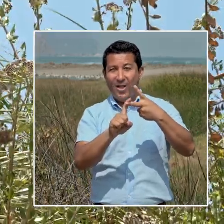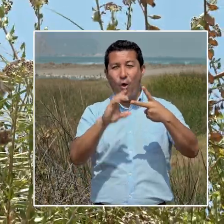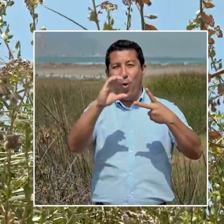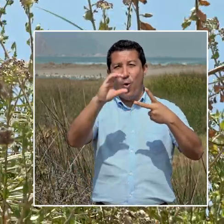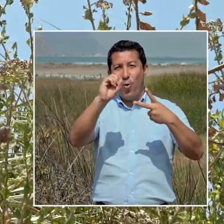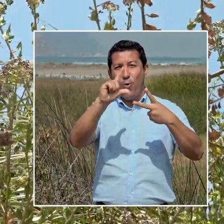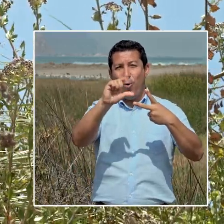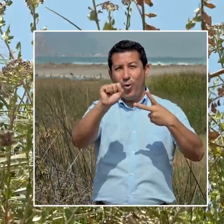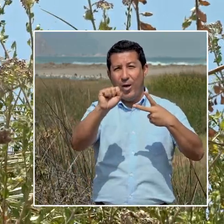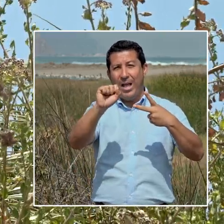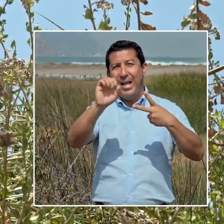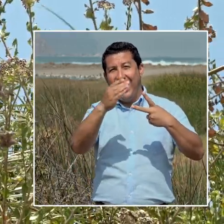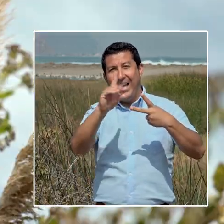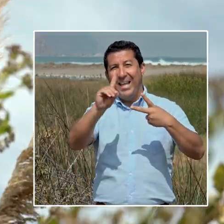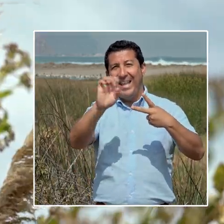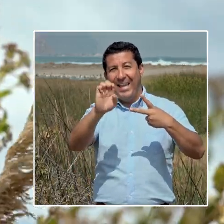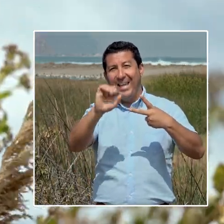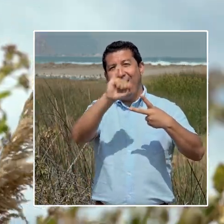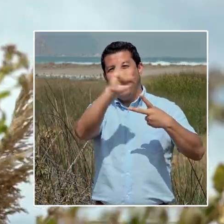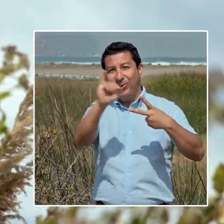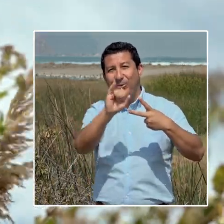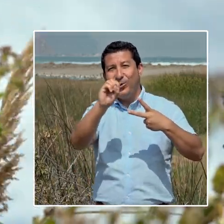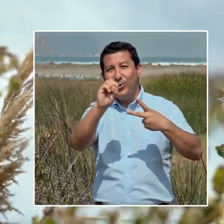cola de zorro